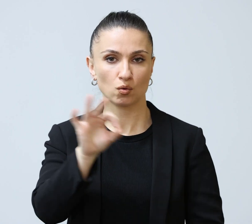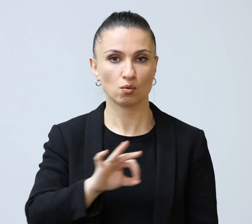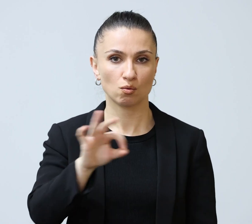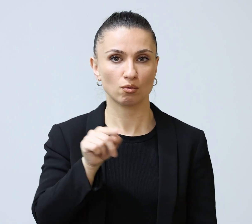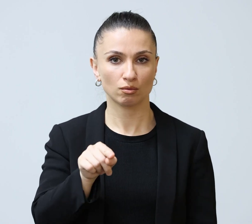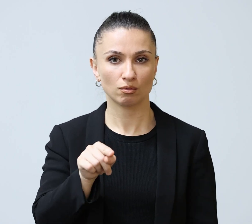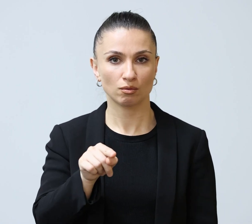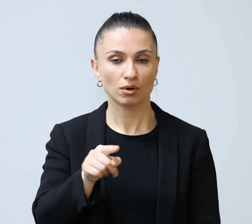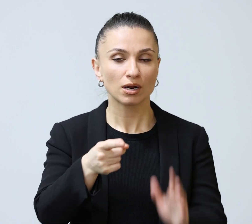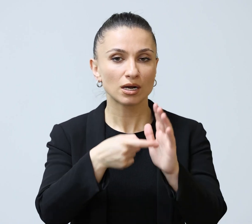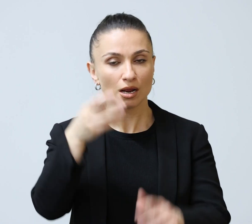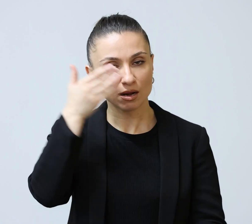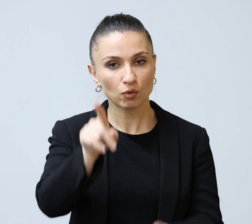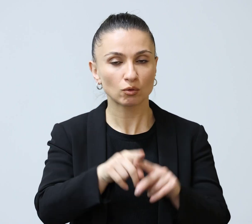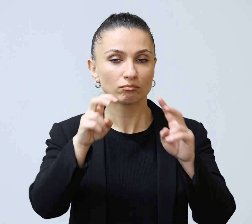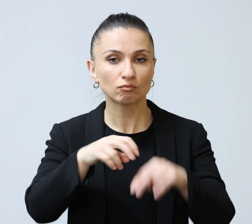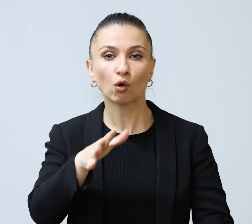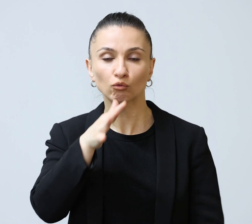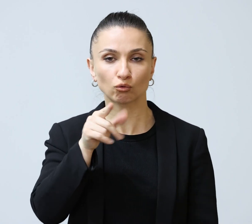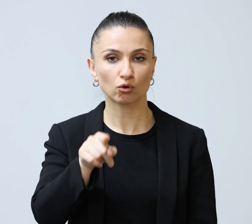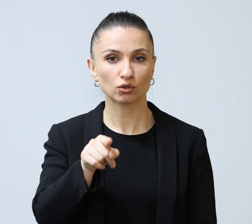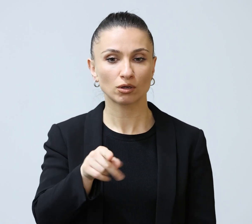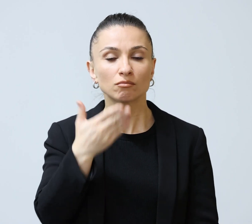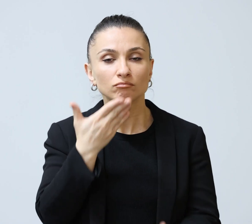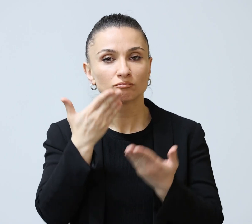երկրում գոյություն ունեցող որևէ խնդրի կամ կարևոր հարցի վերաբերյալ։